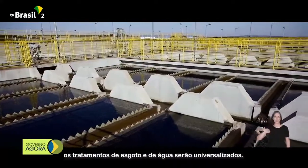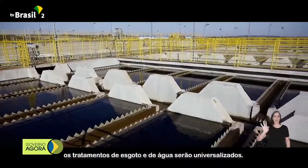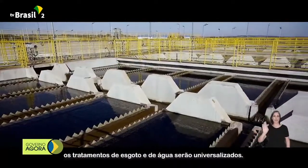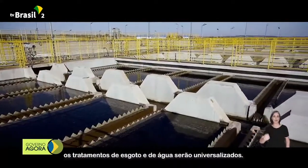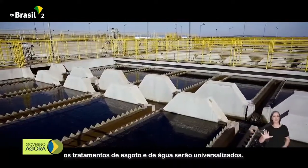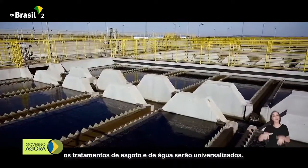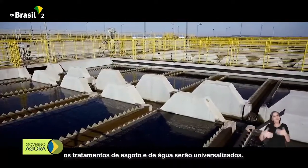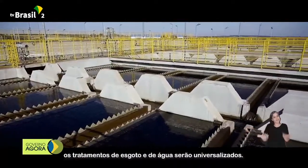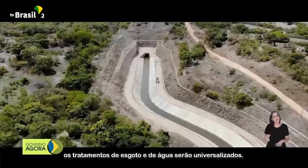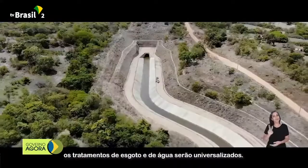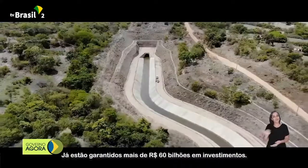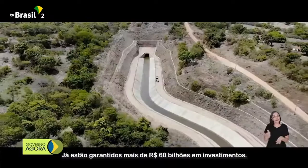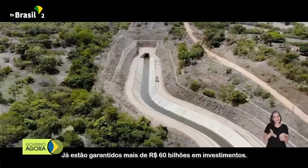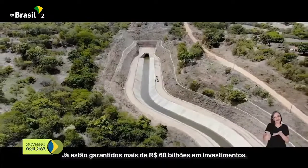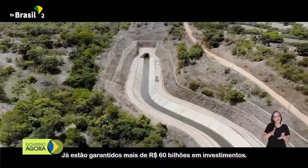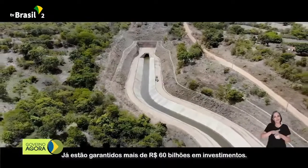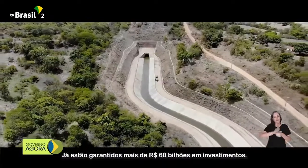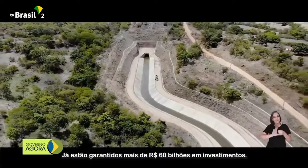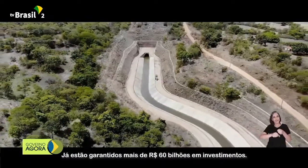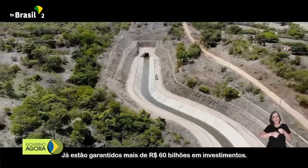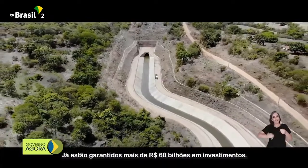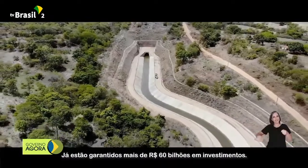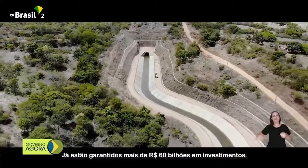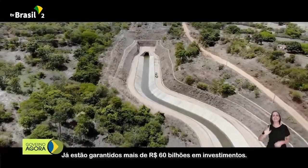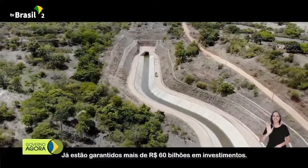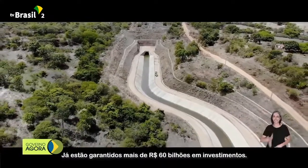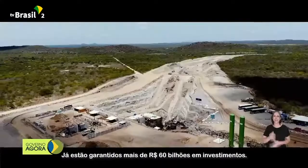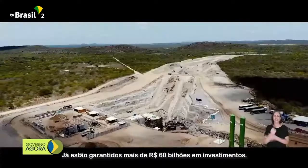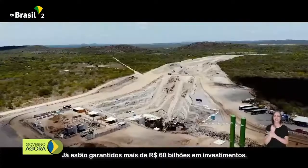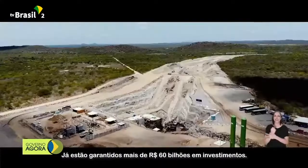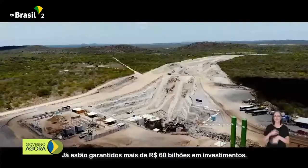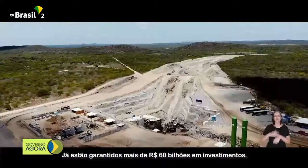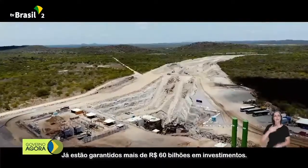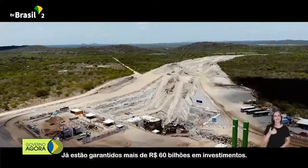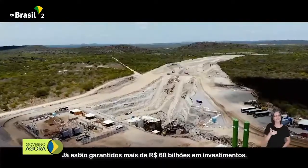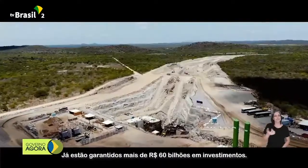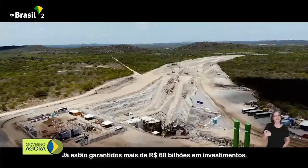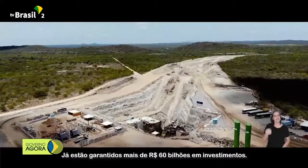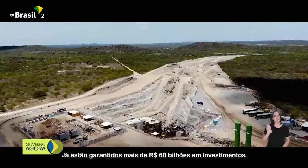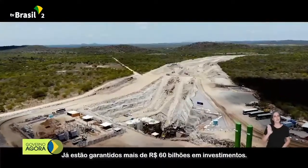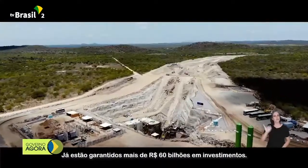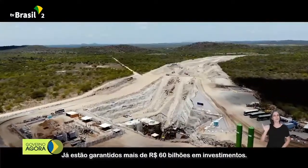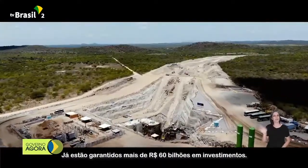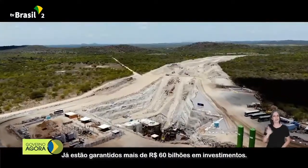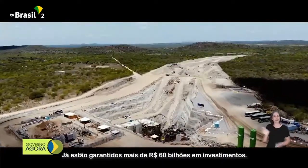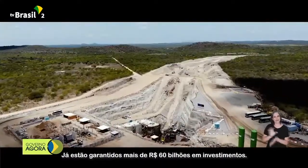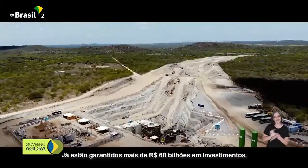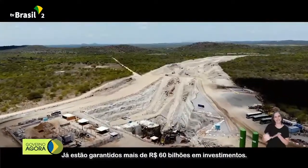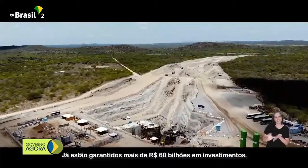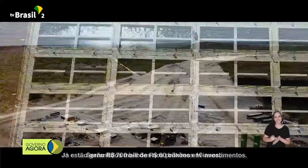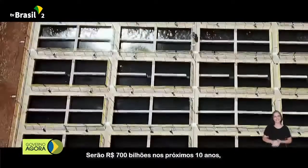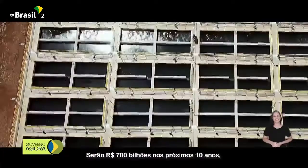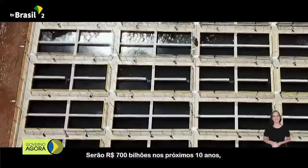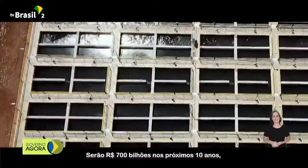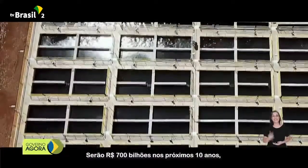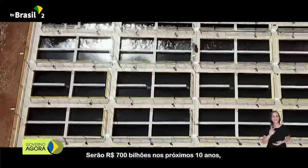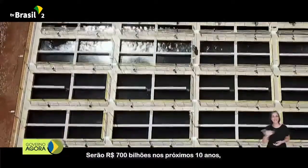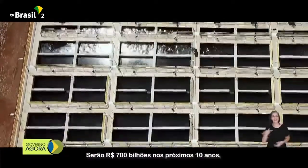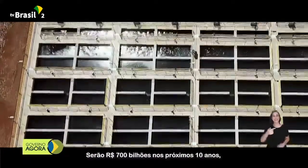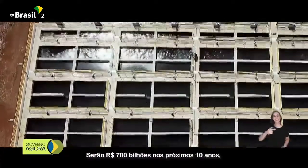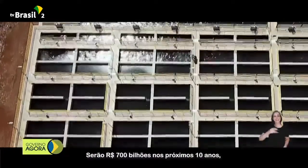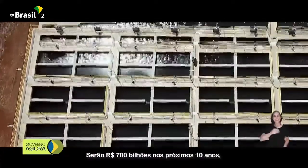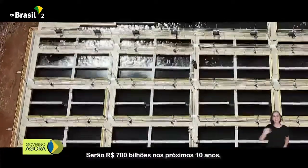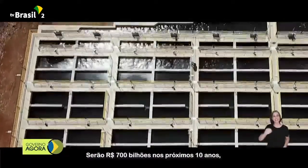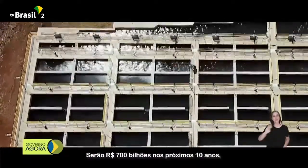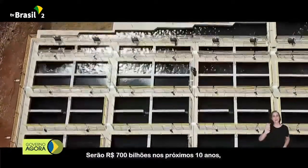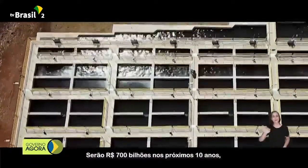serão universalizados. Já estão garantidos mais de 60 bilhões de reais em investimentos. Serão